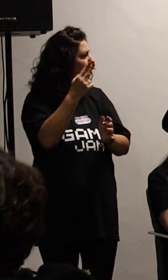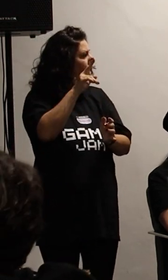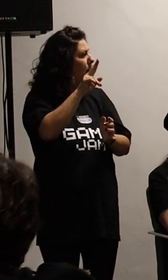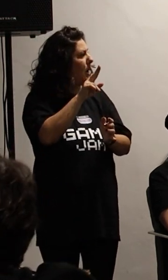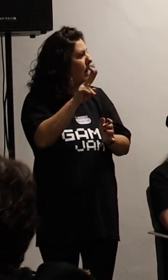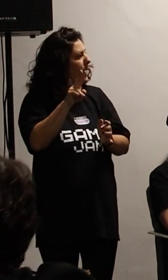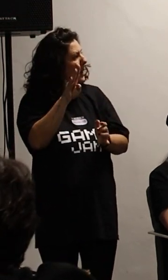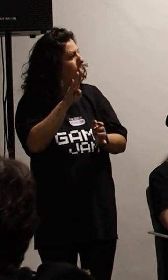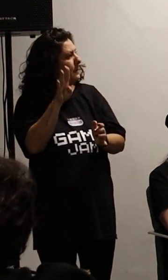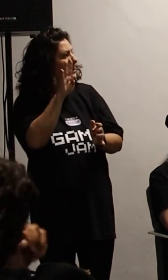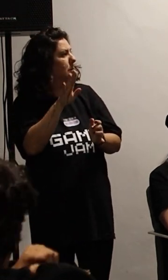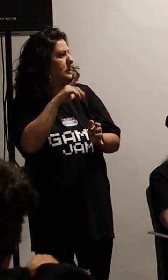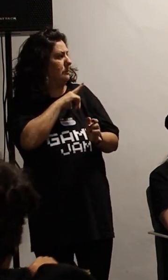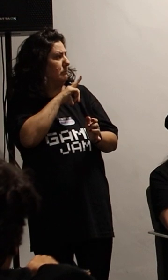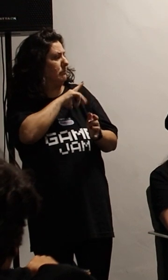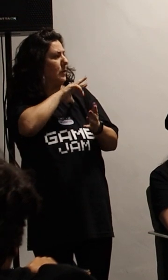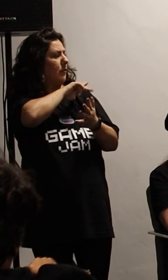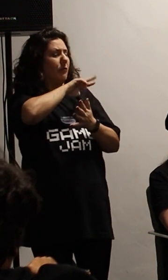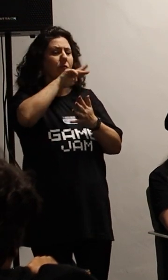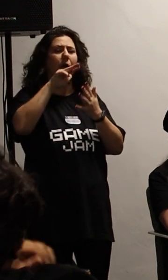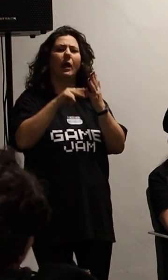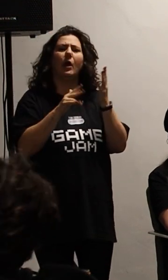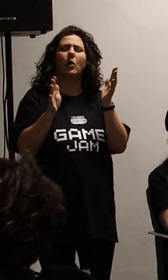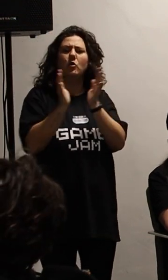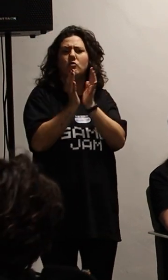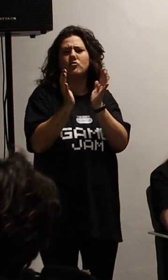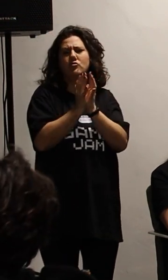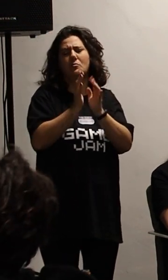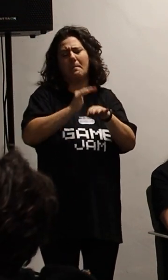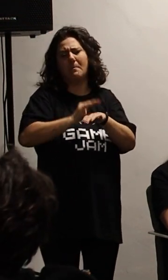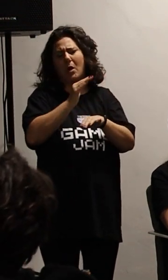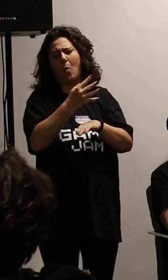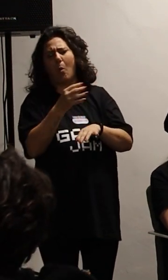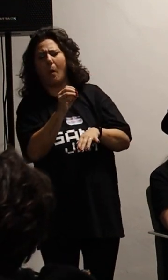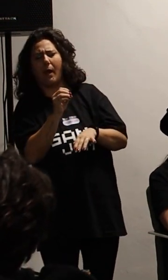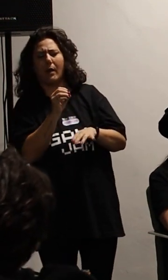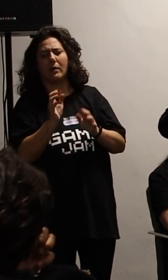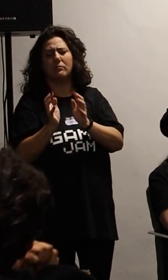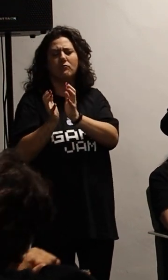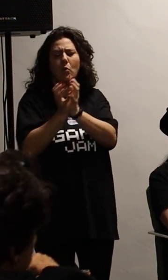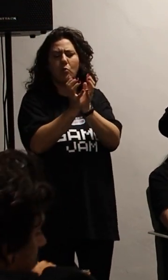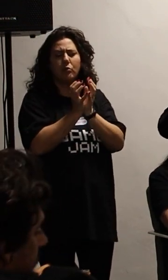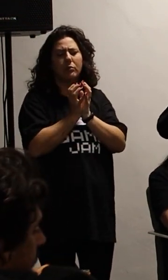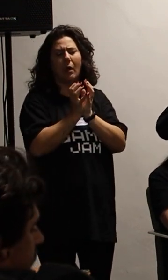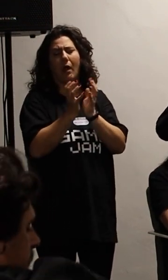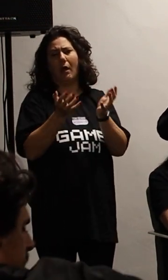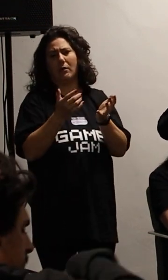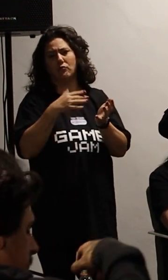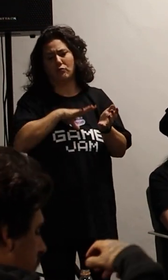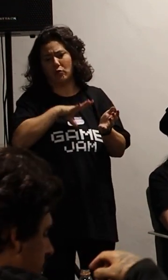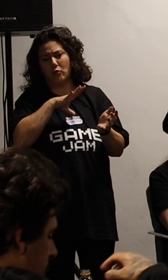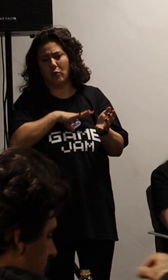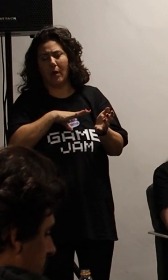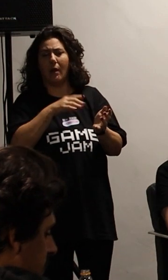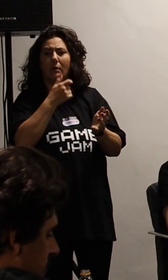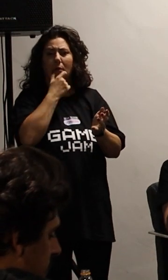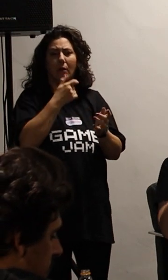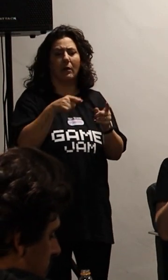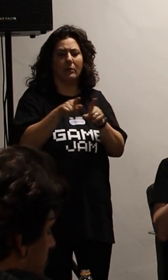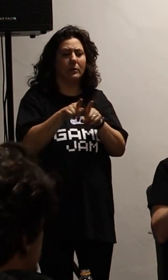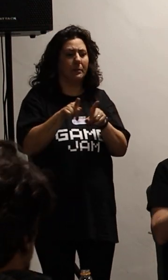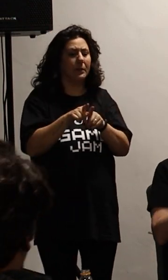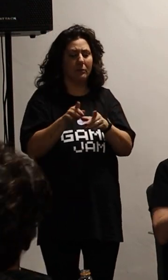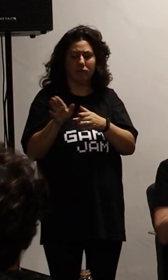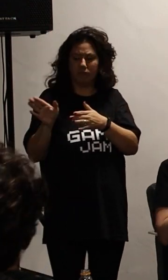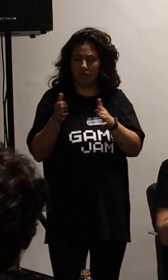que no Discord eu devo ter, sei lá, tá mais de 40 comunidades de desenvolvedores de jogos, em língua portuguesa e em inglês. Pode